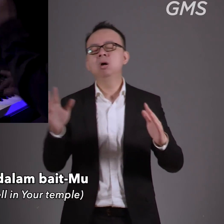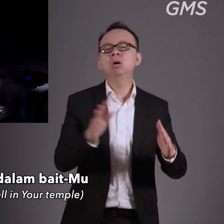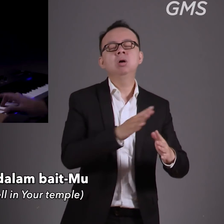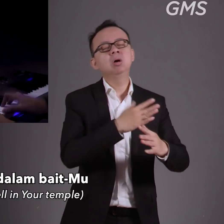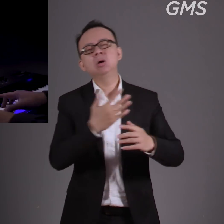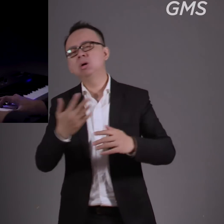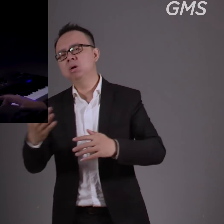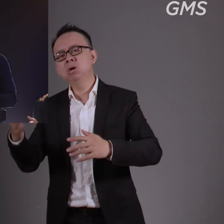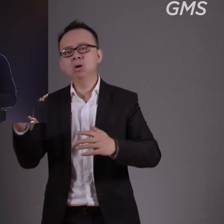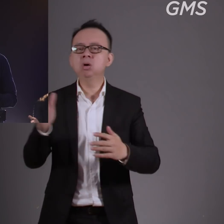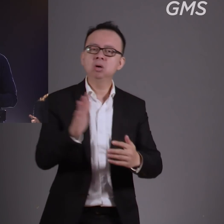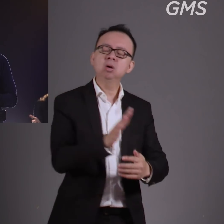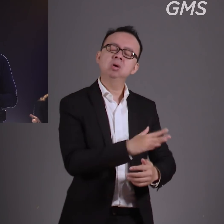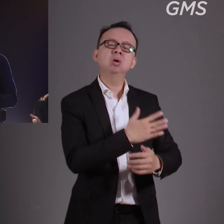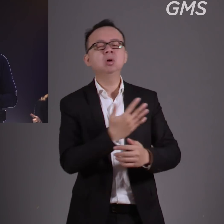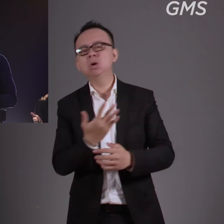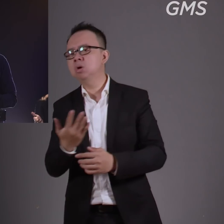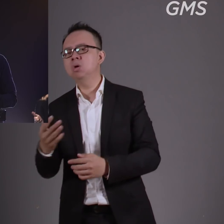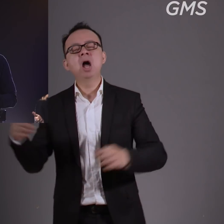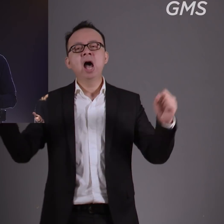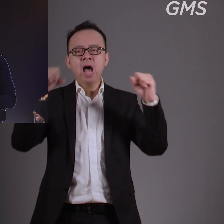sanaraya sanarana mumaraya